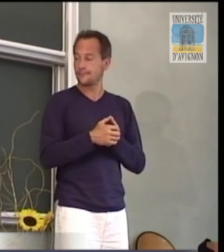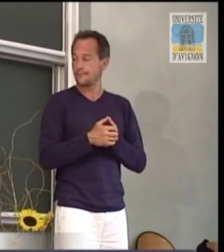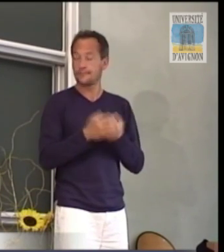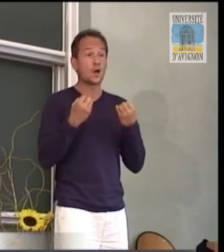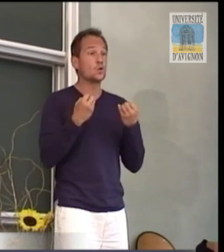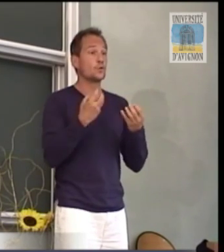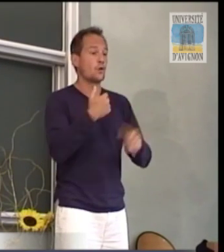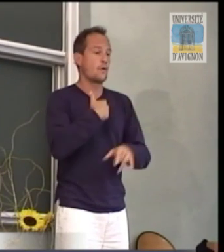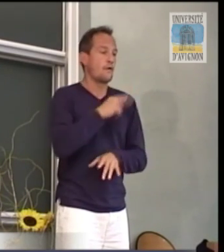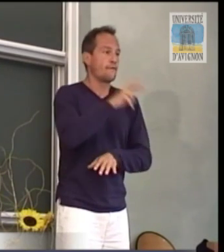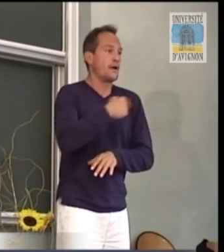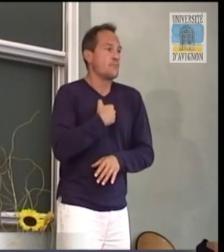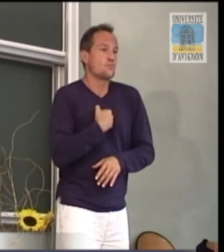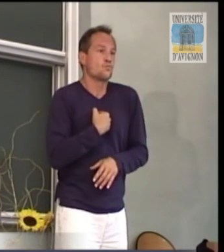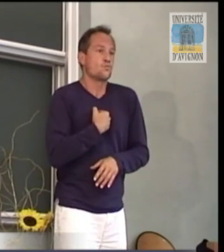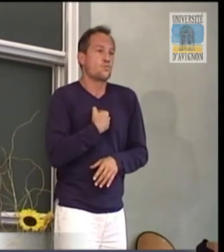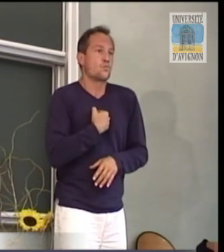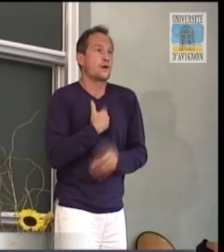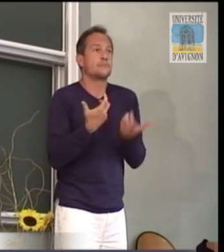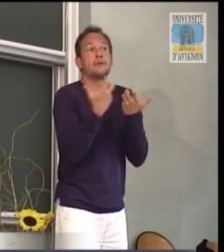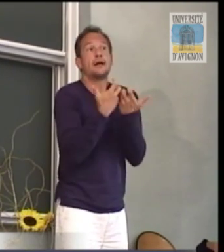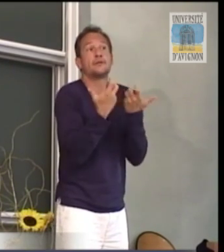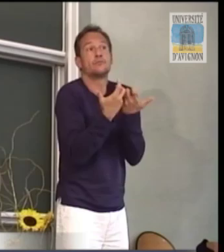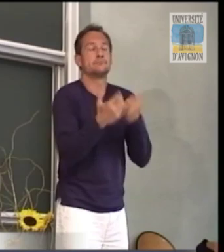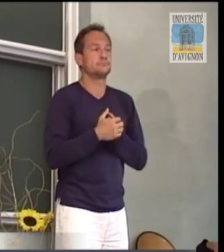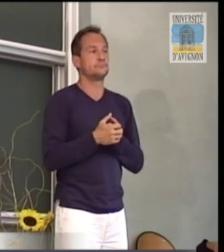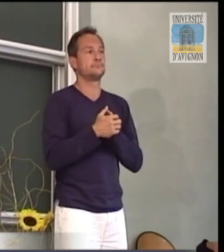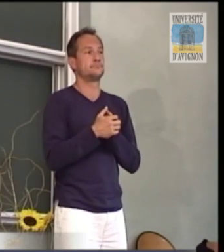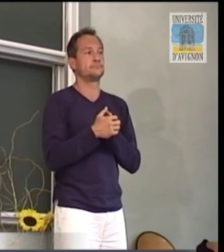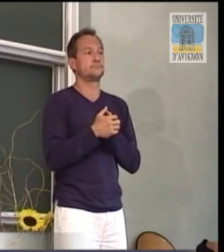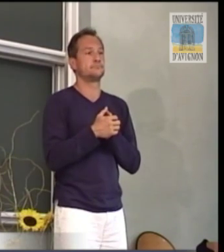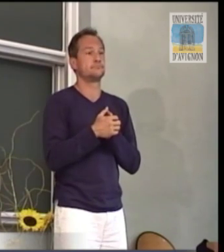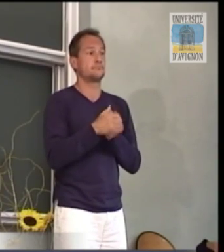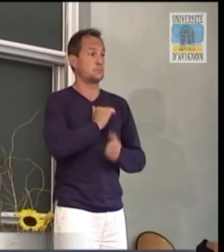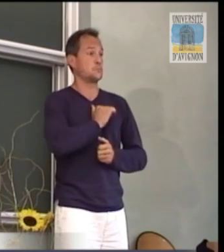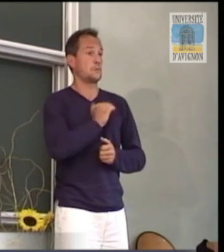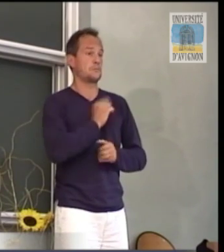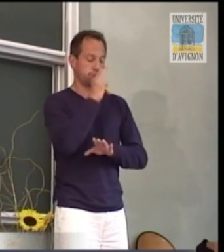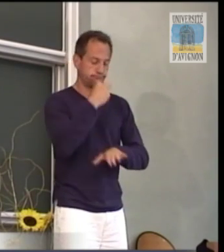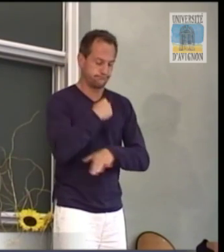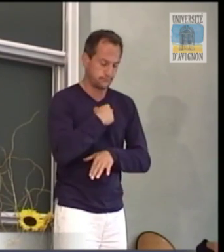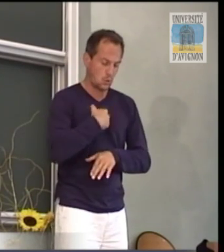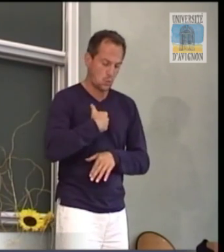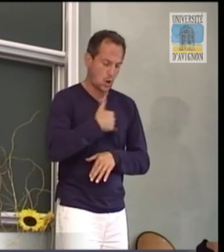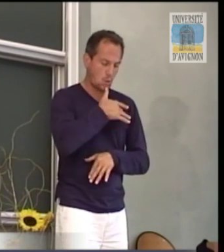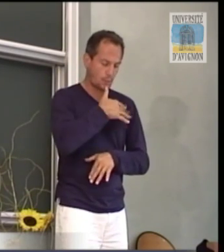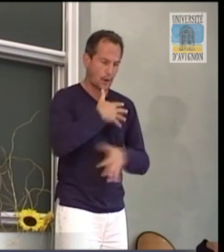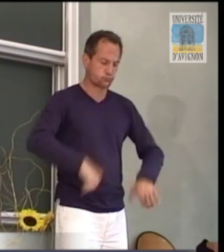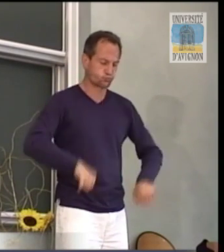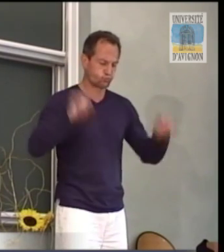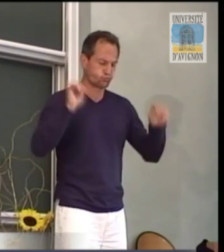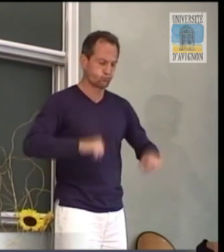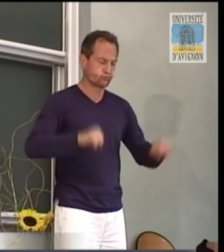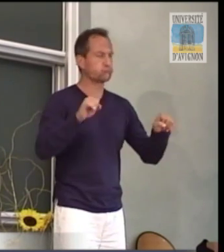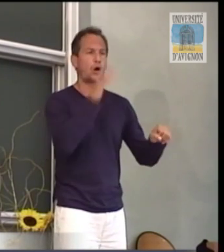n'ai pas ambitionné d'être haltérophile. Il faut quand même être à sa place. Et que quand je vois certaines personnes qui font des